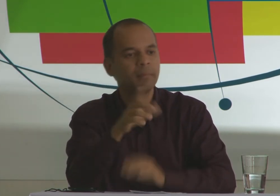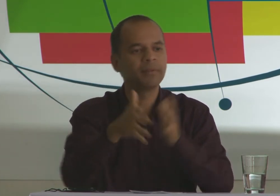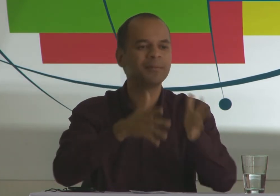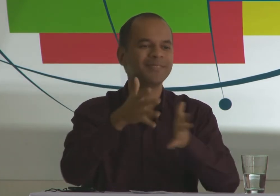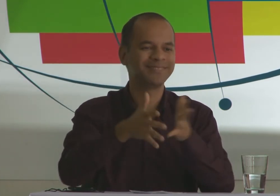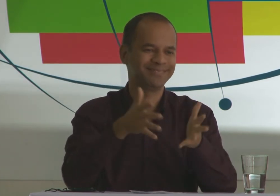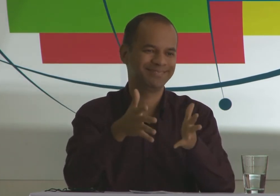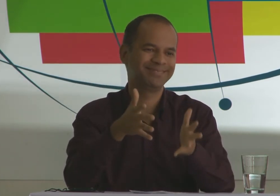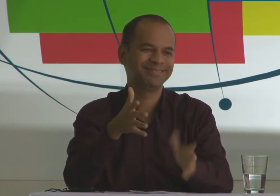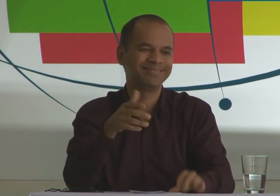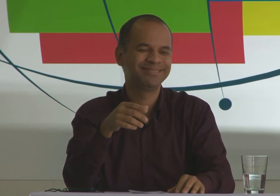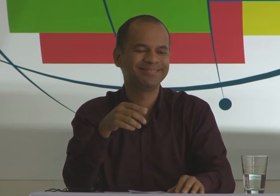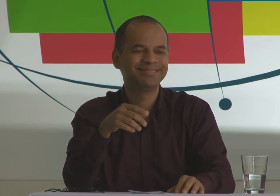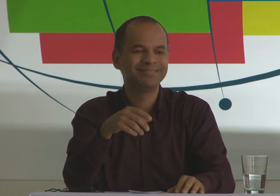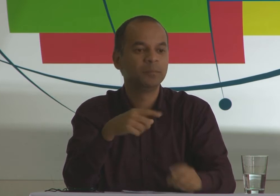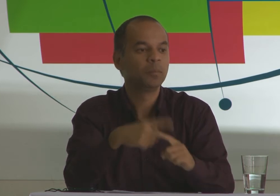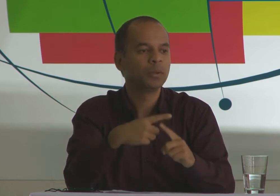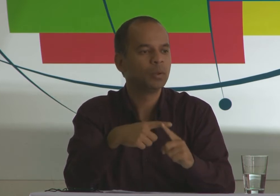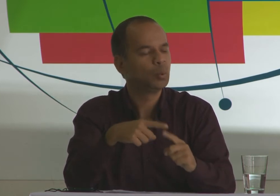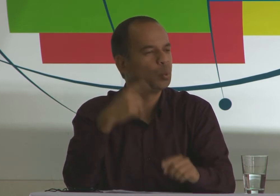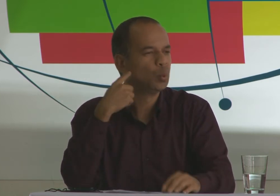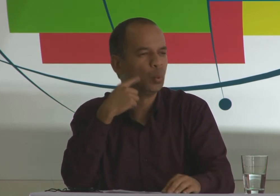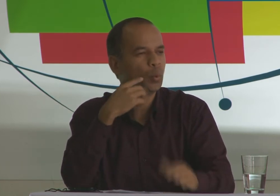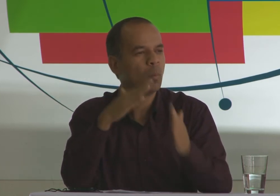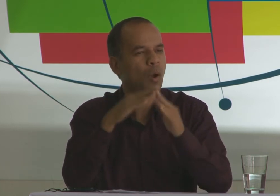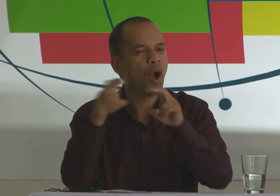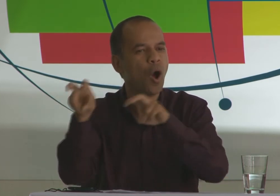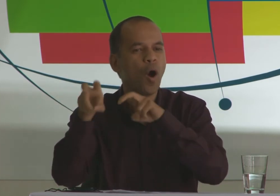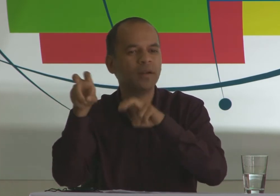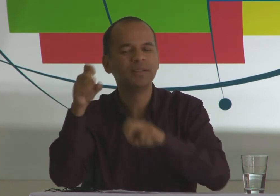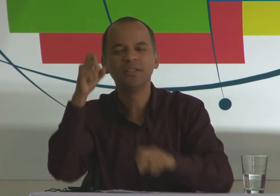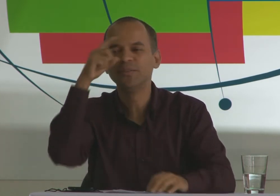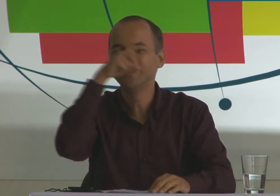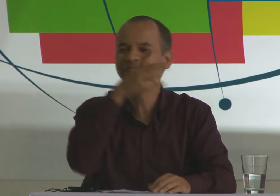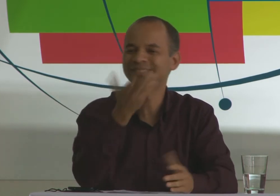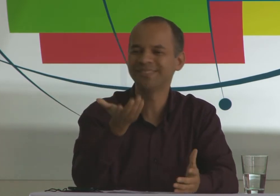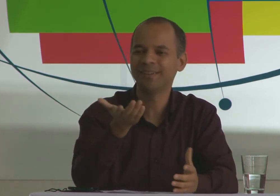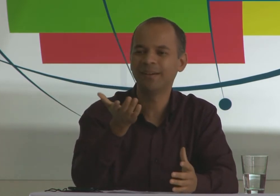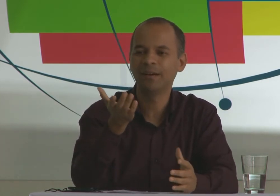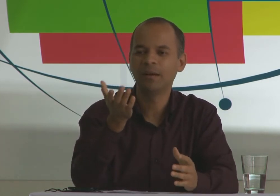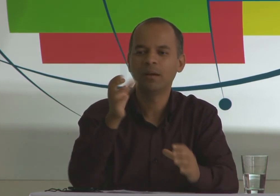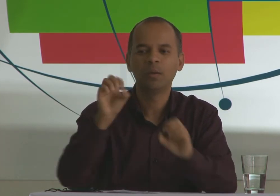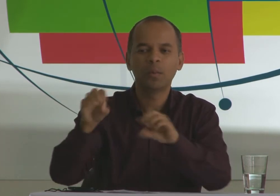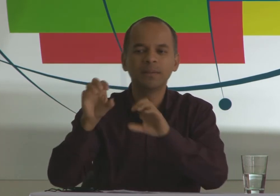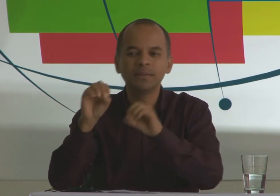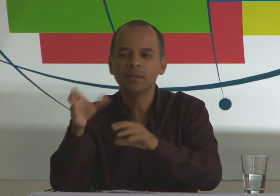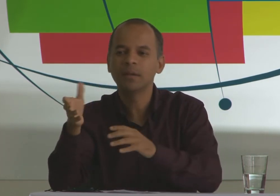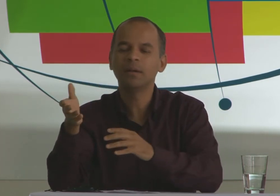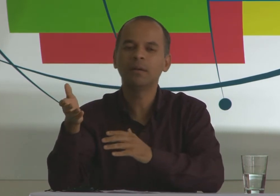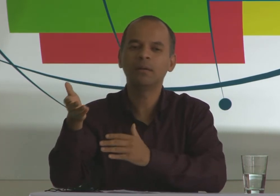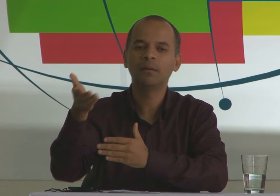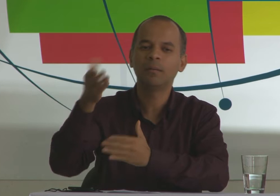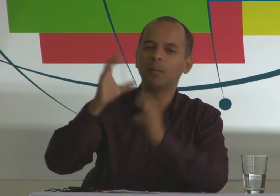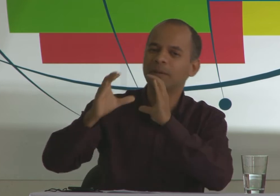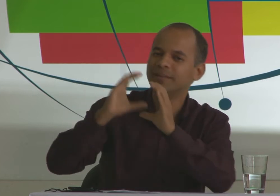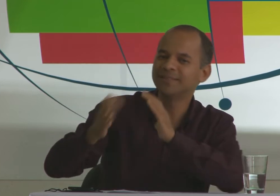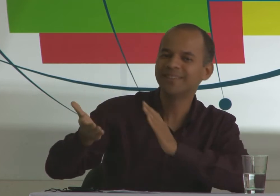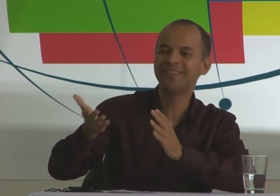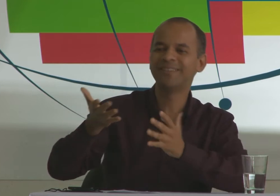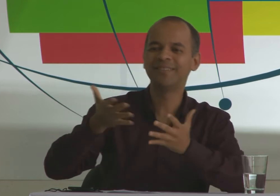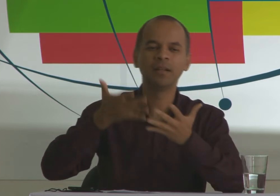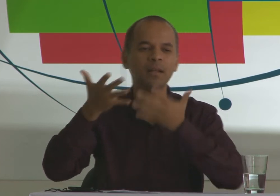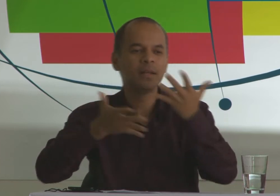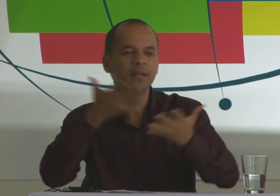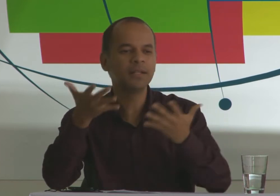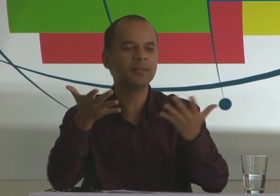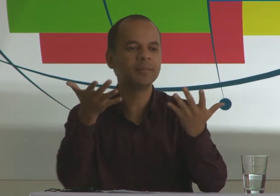bastante distante, na roça, e lá naquele contexto rural, dificilmente se tem acesso a uma língua de sinais. Então